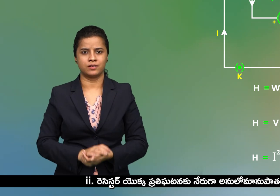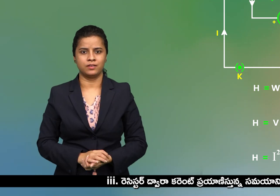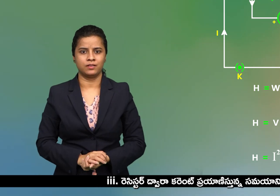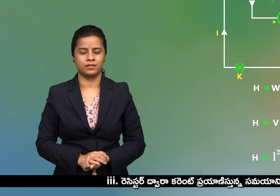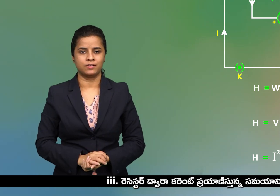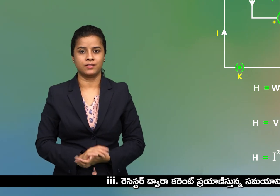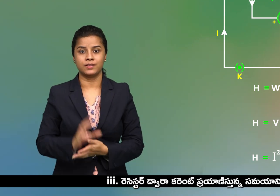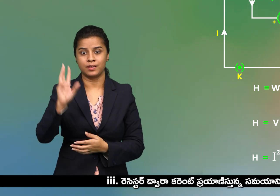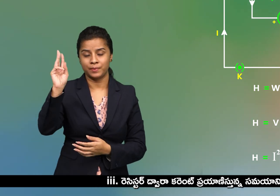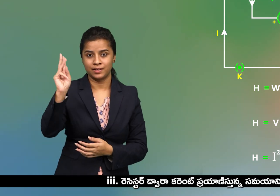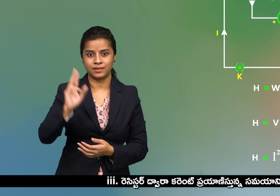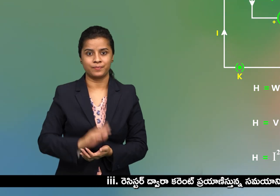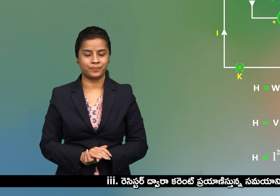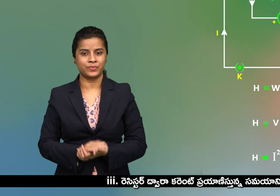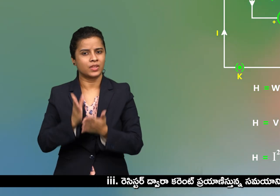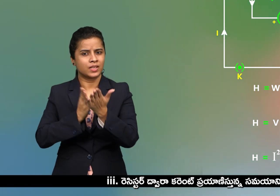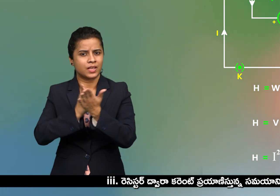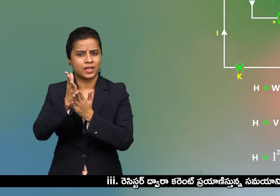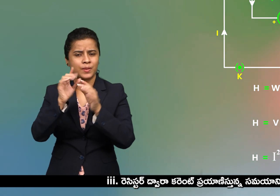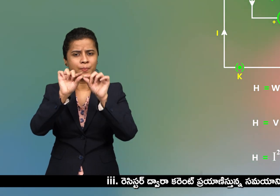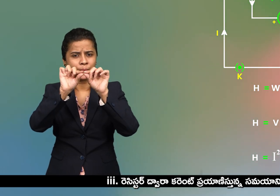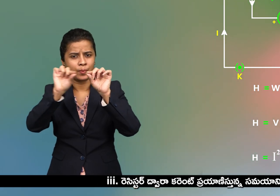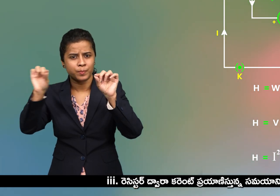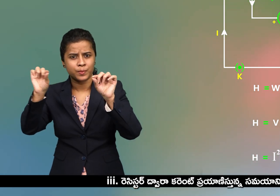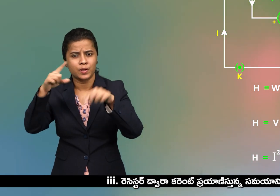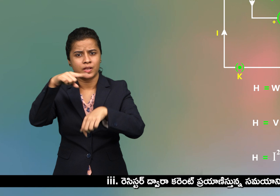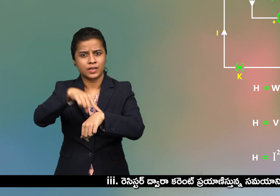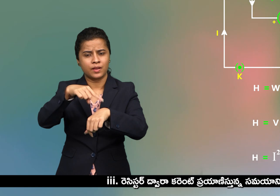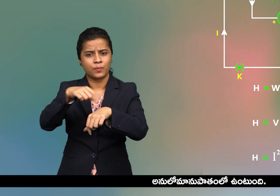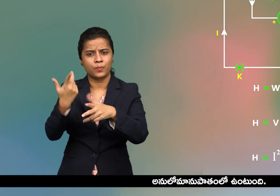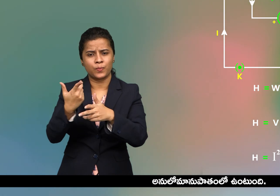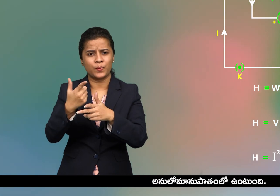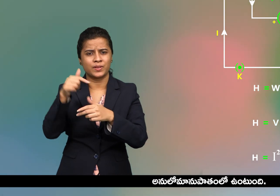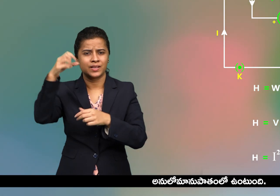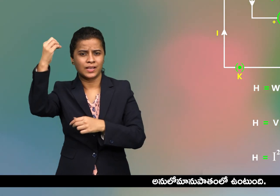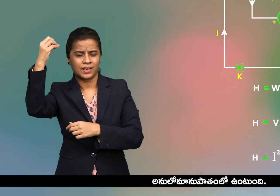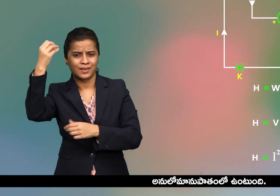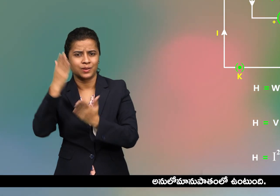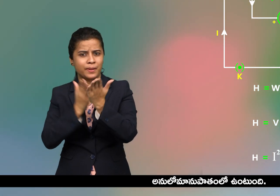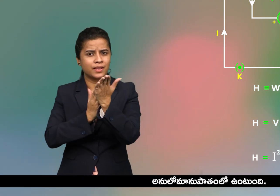3. రెసిస్టర్ ద్వారా కరెంటు ప్రయాణిస్తున్న సమయానికి నేరుగా అనులోమానుపాతంలో ఉంటుంది.